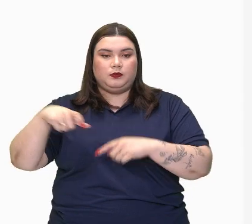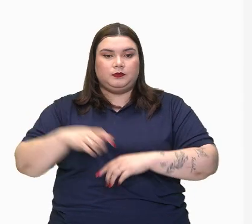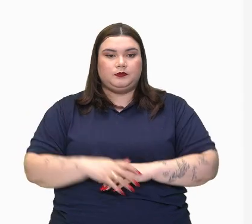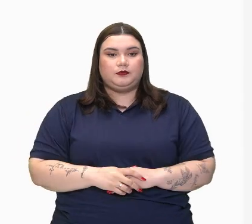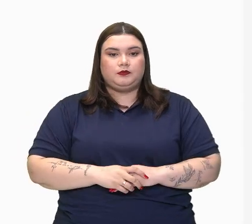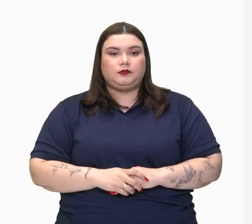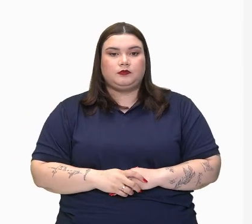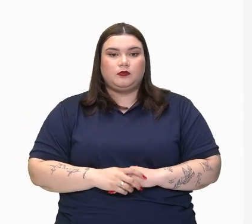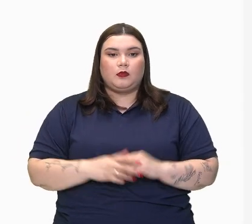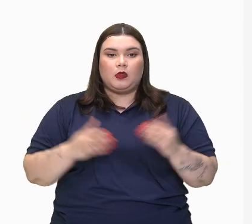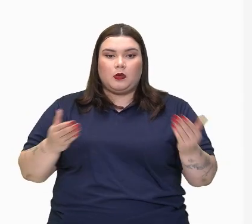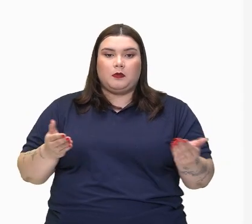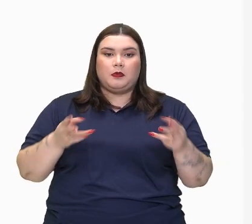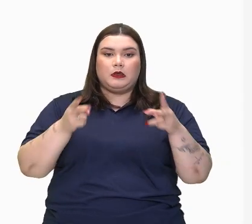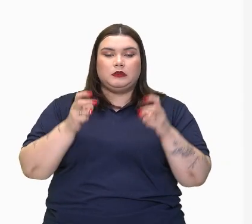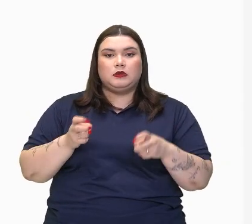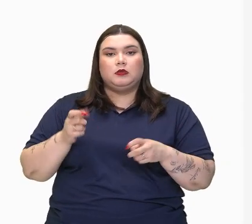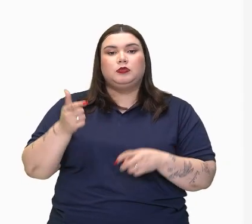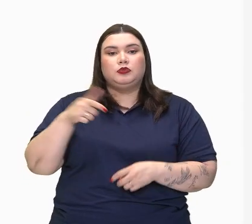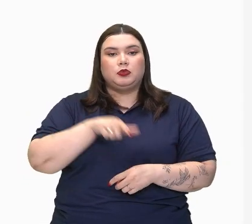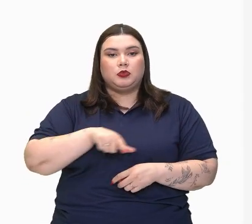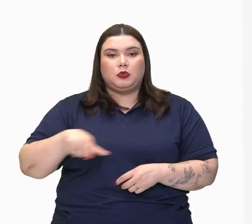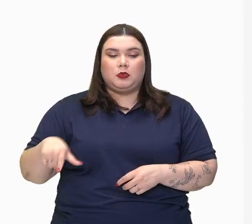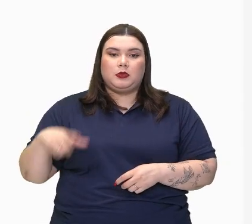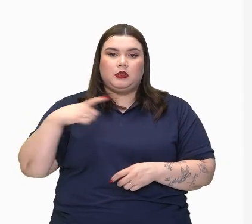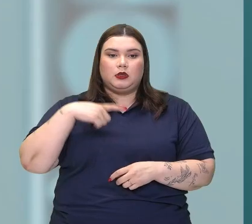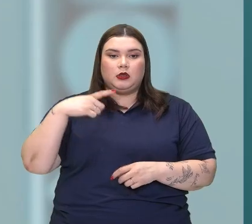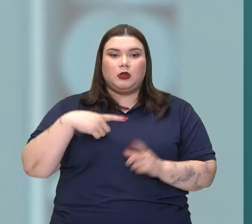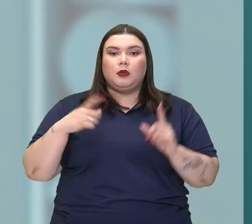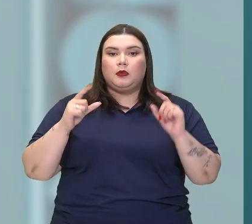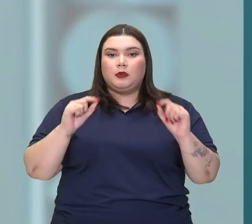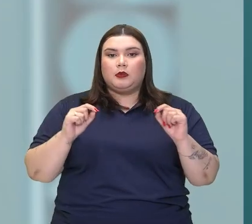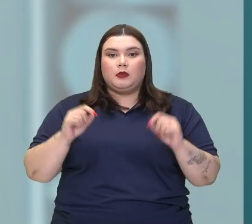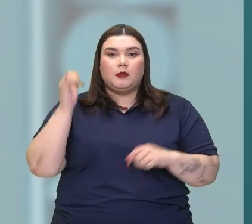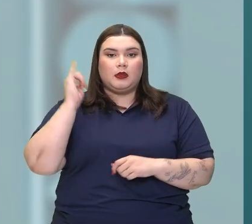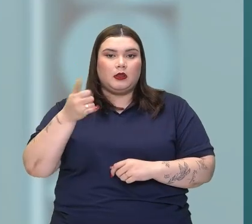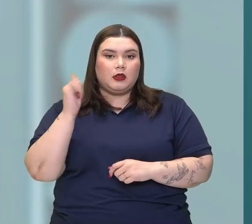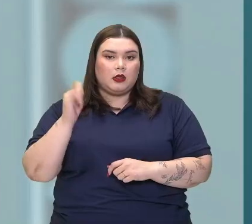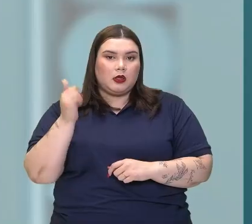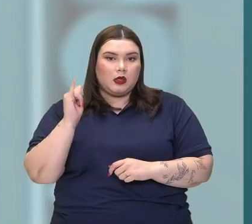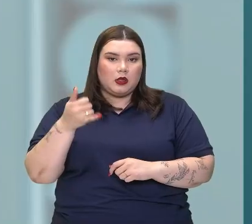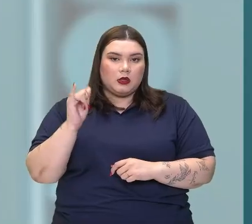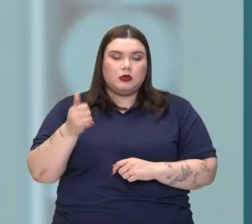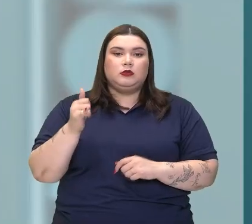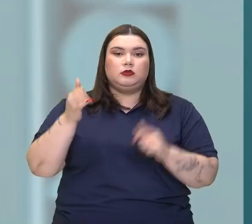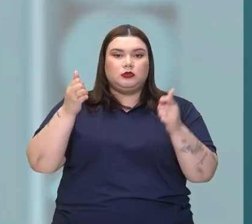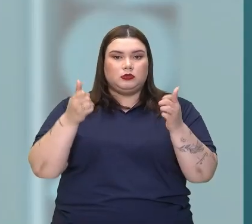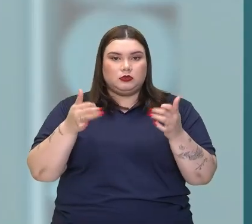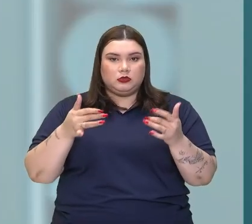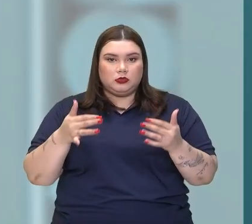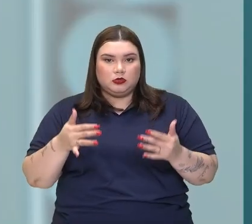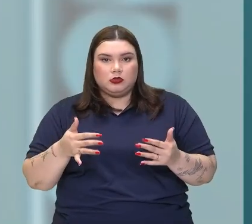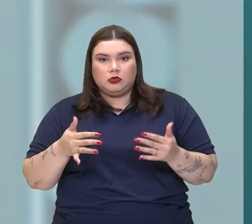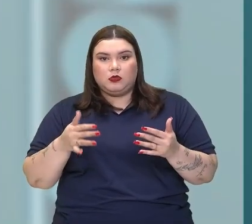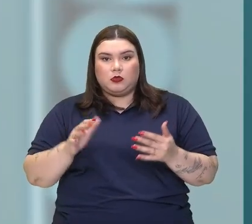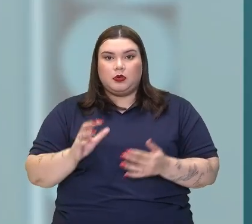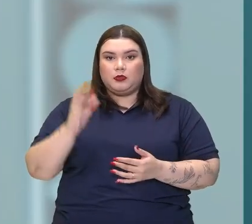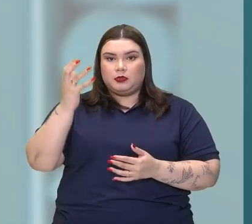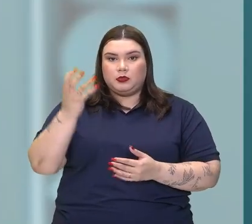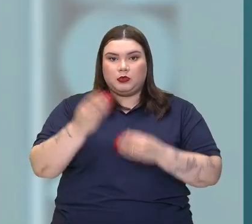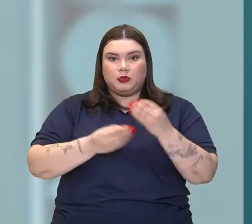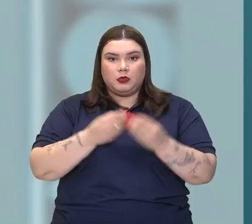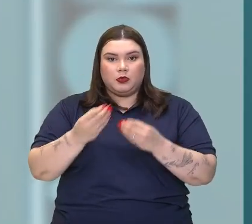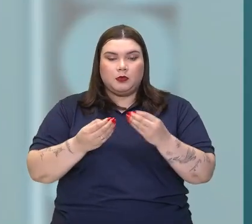cabeça. Perceba que, outra vez, eu estou fazendo a narração, estou relatando o acontecido, como que se deu